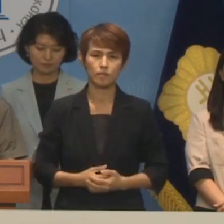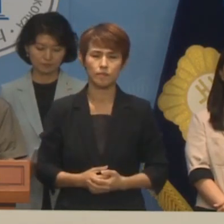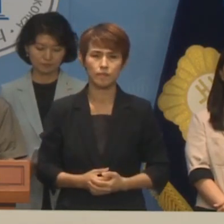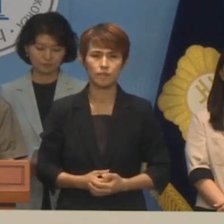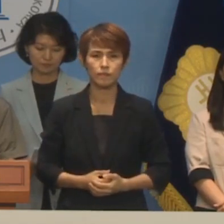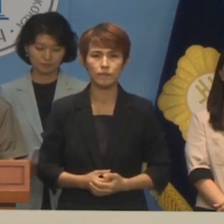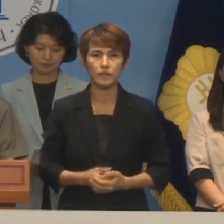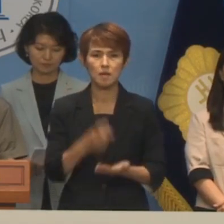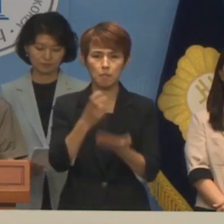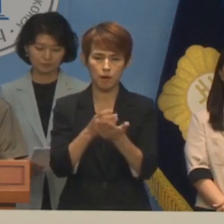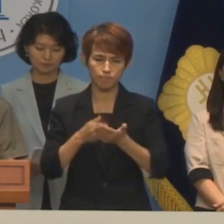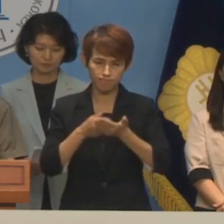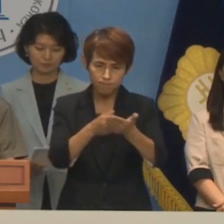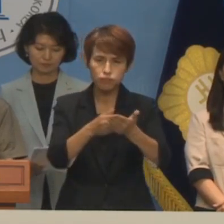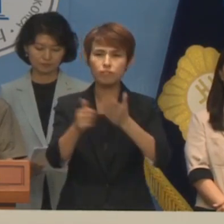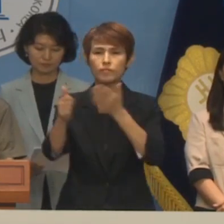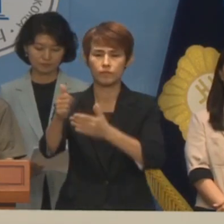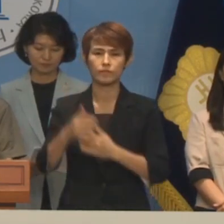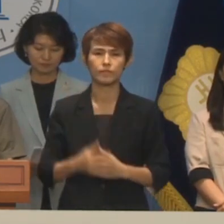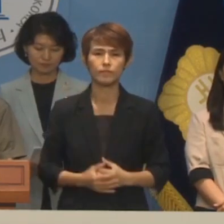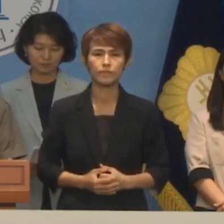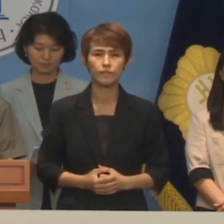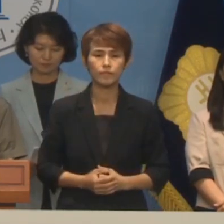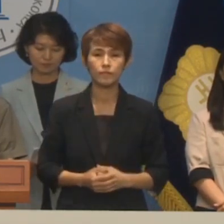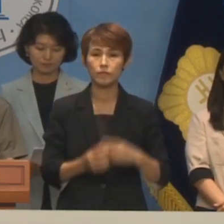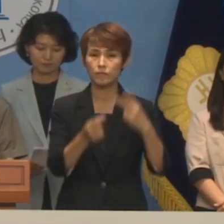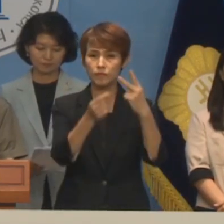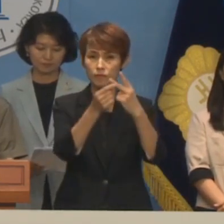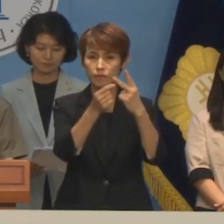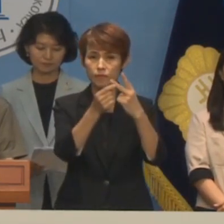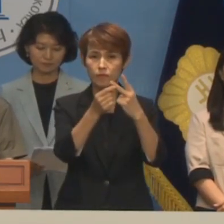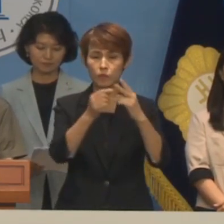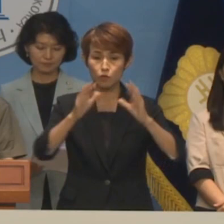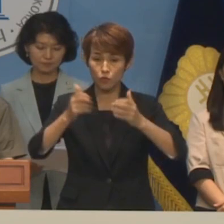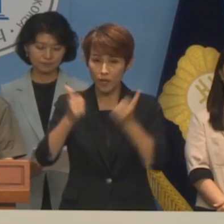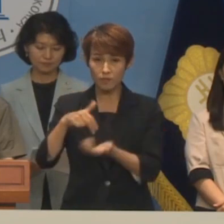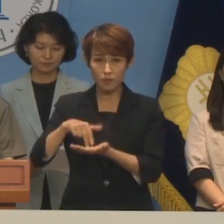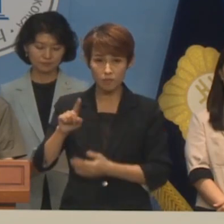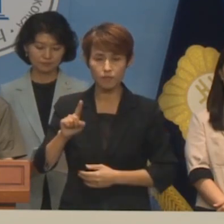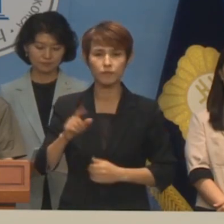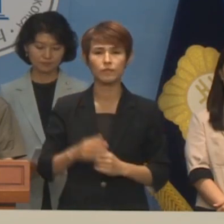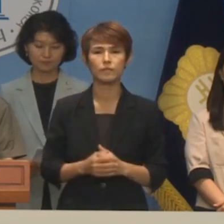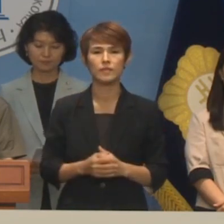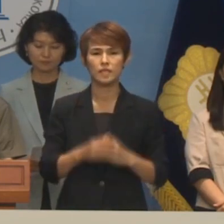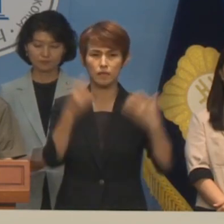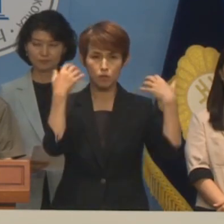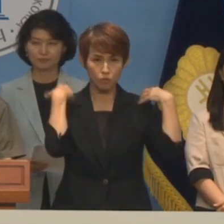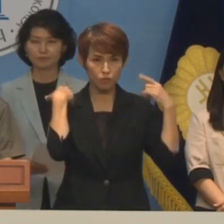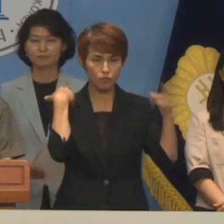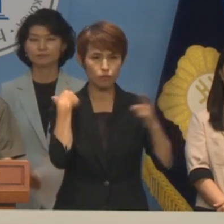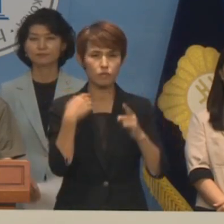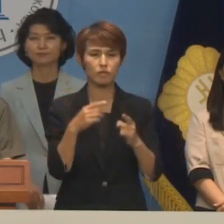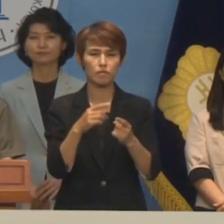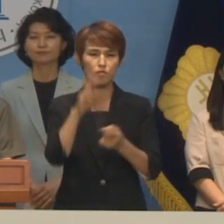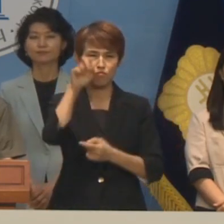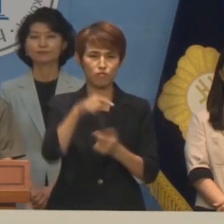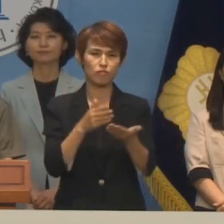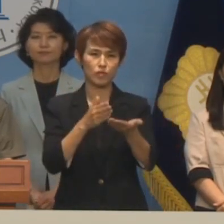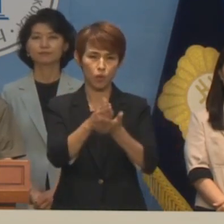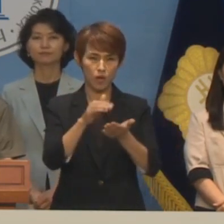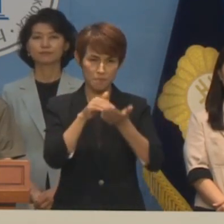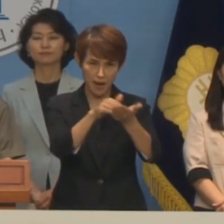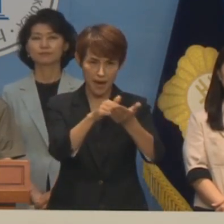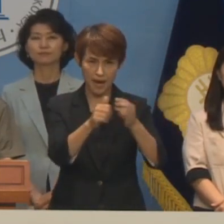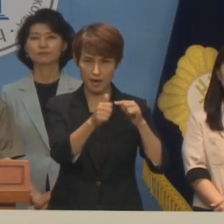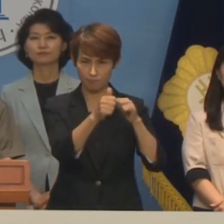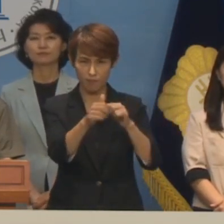강화하도록 입법적 노력을 기울여야 한다. 둘째, 국회는 현 정부의 무전공 입학제 강요 등